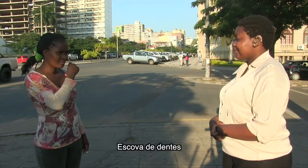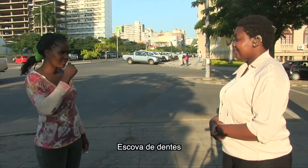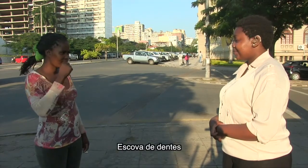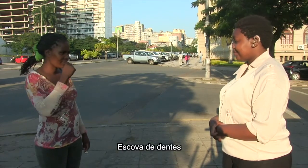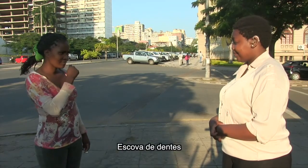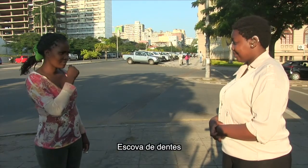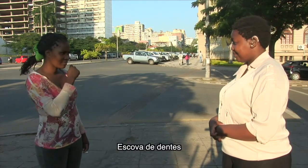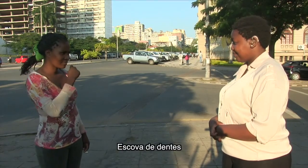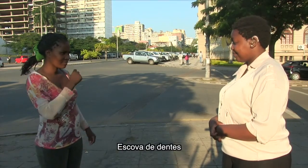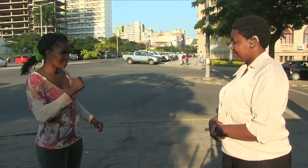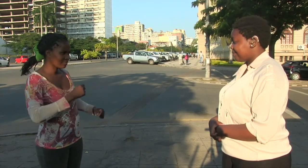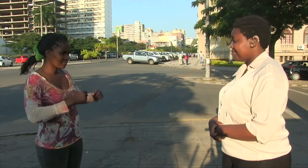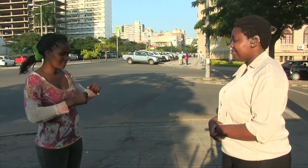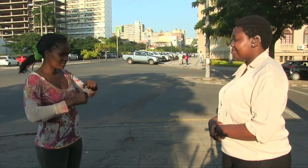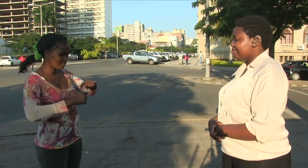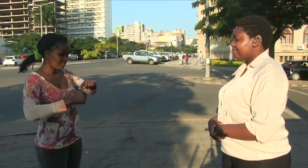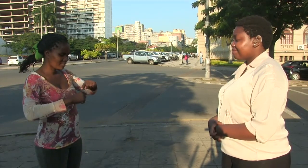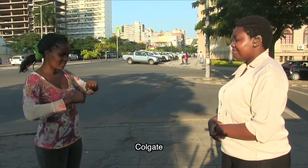Escova de dentes.